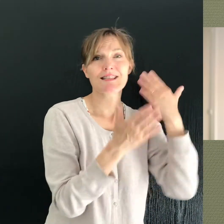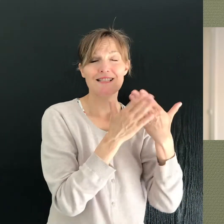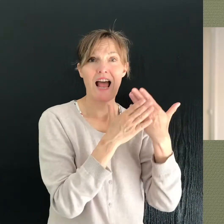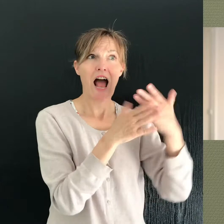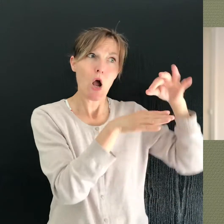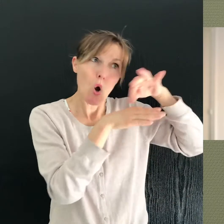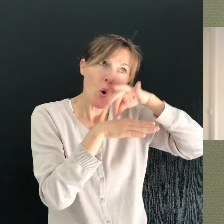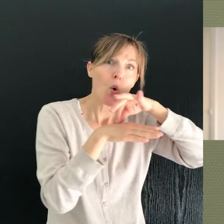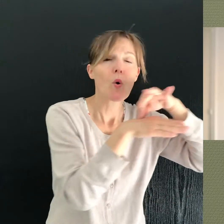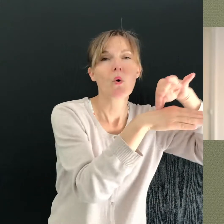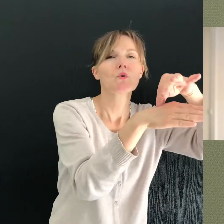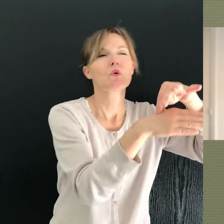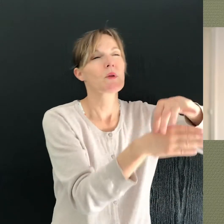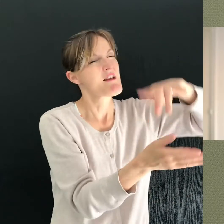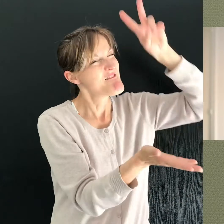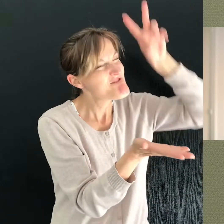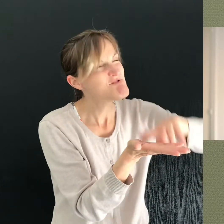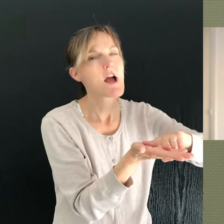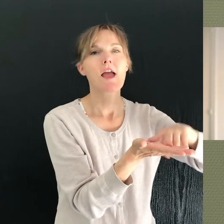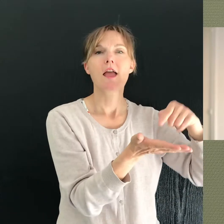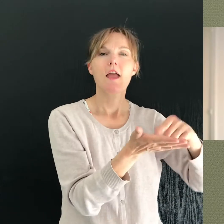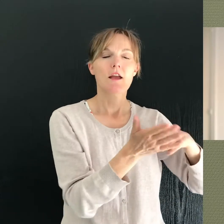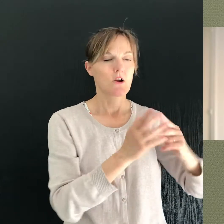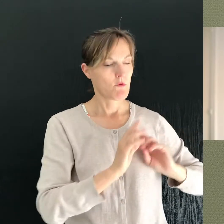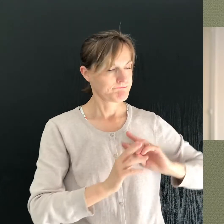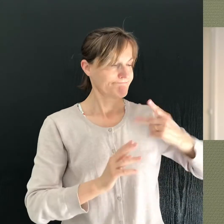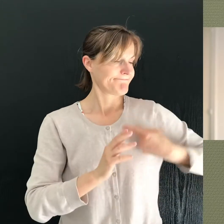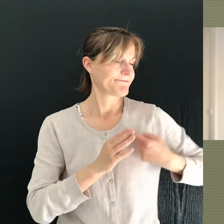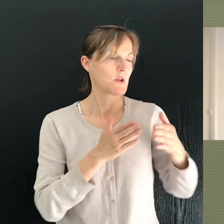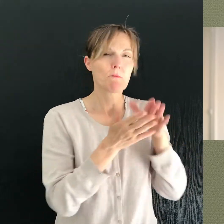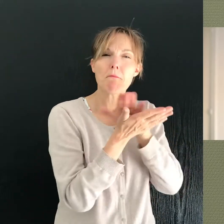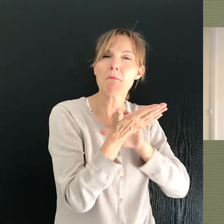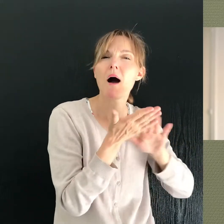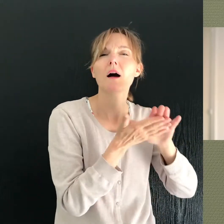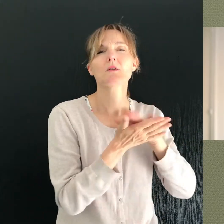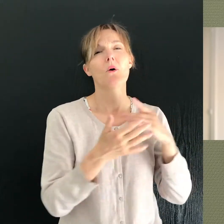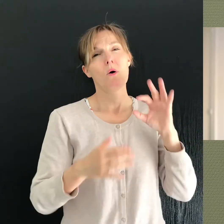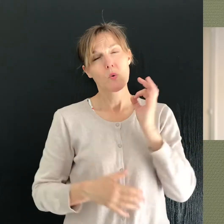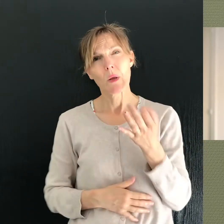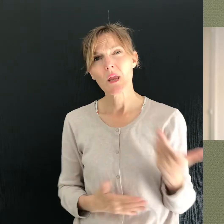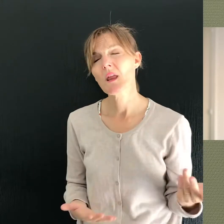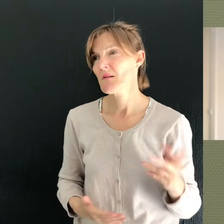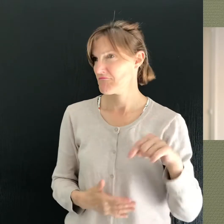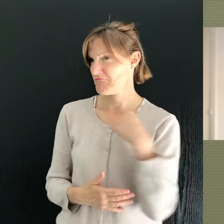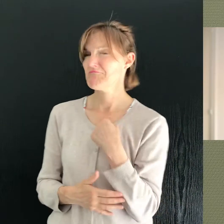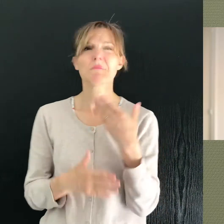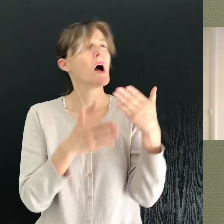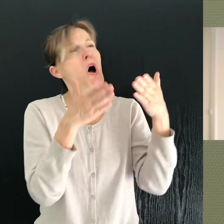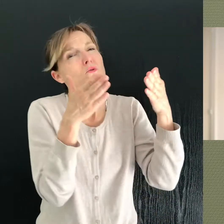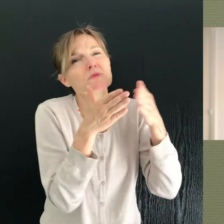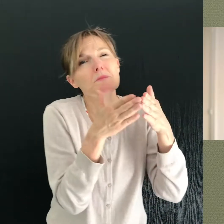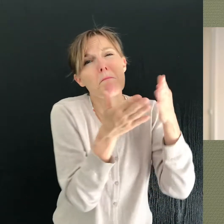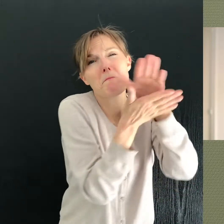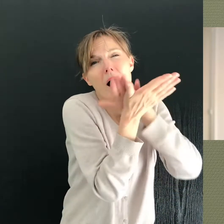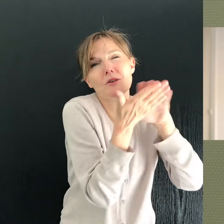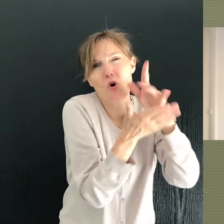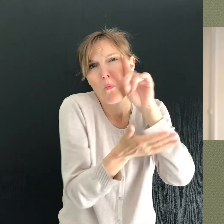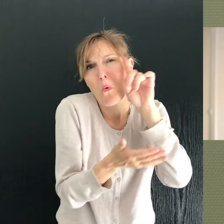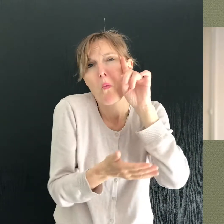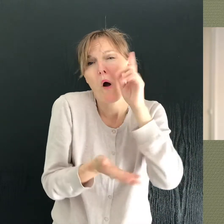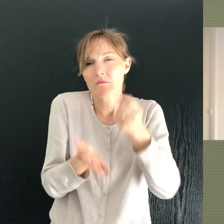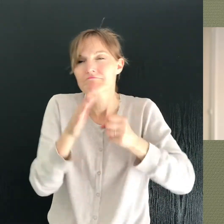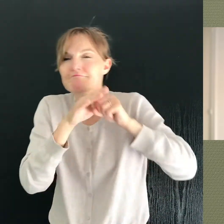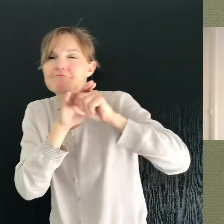nous conduisant à une vraie et profonde repentance. Confessons que nous avons prêché un évangile